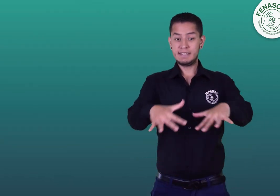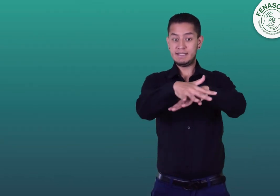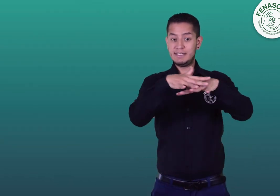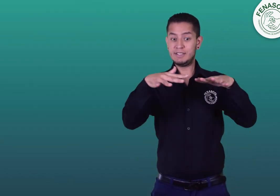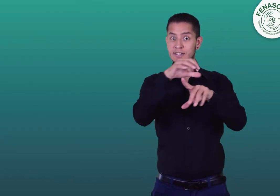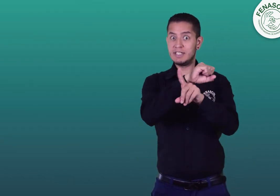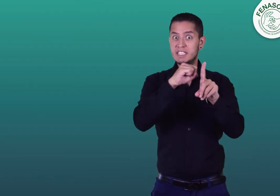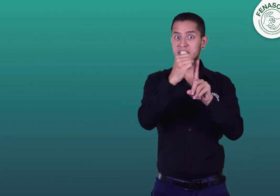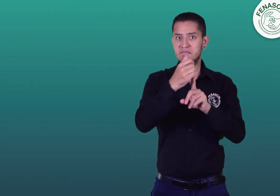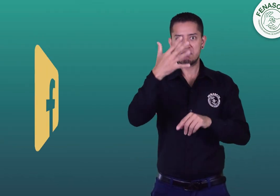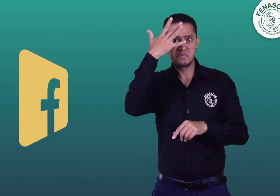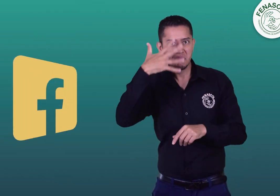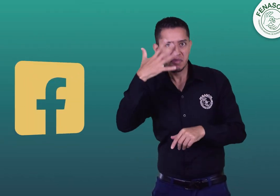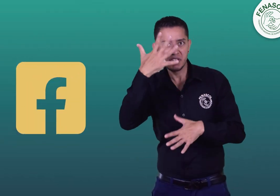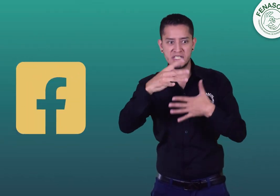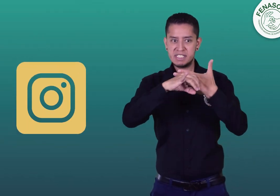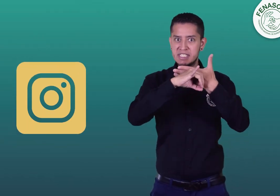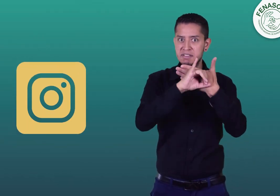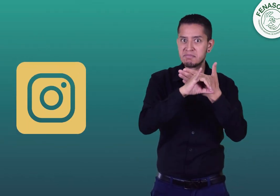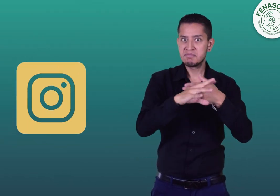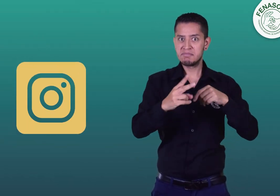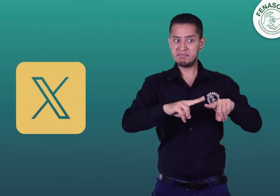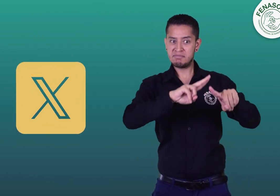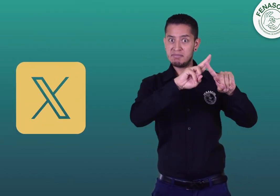en las redes sociales como Facebook, Instagram o X,